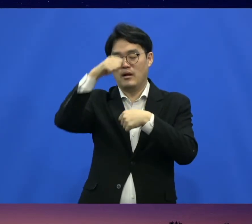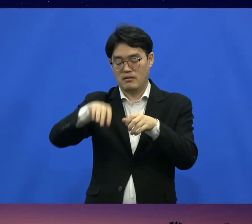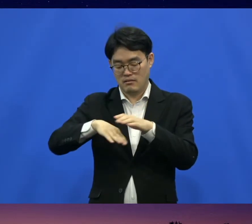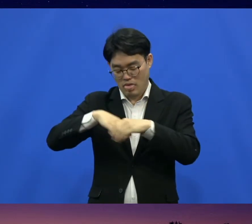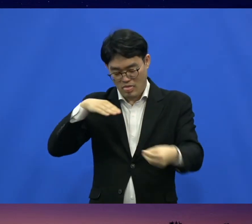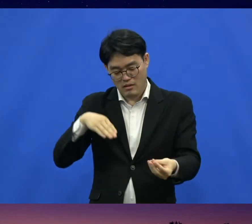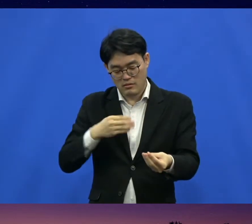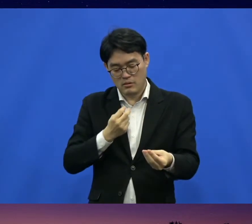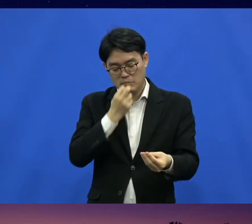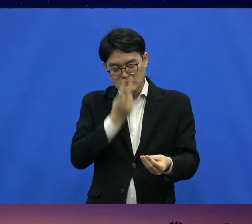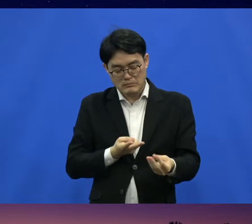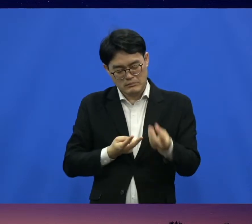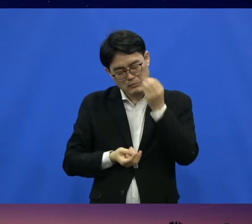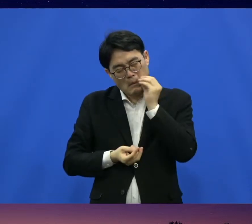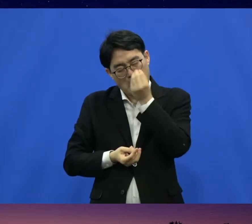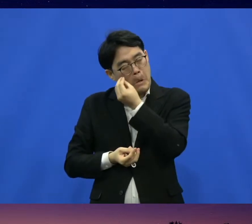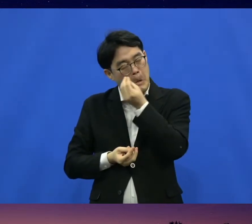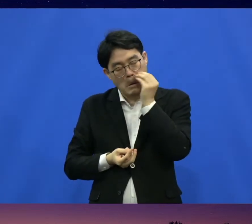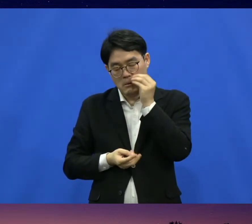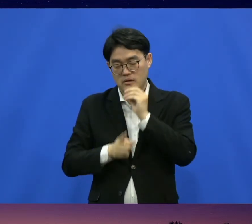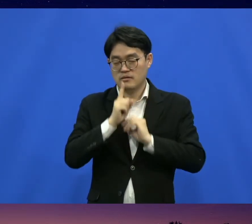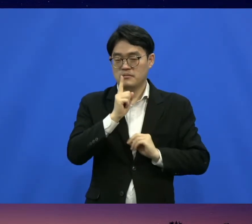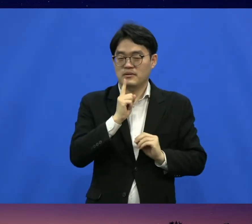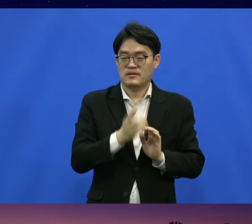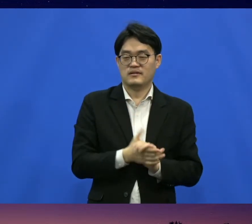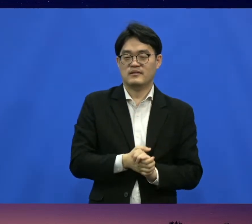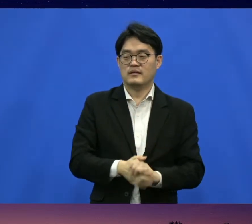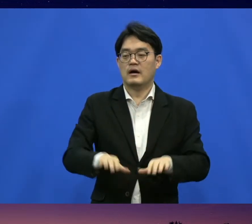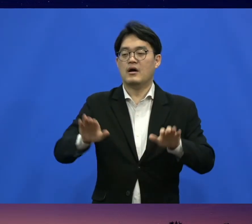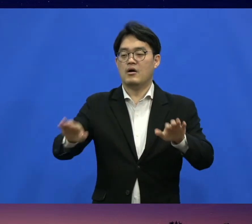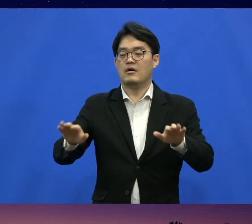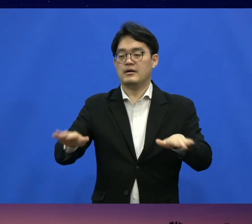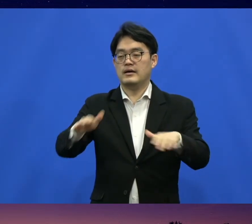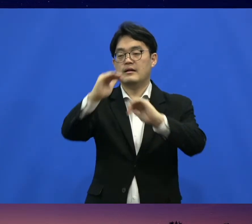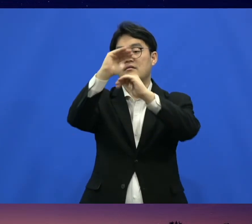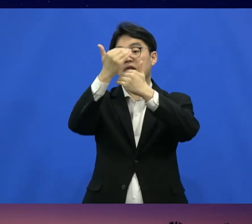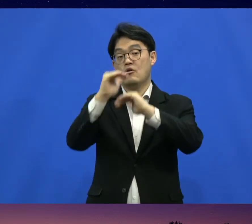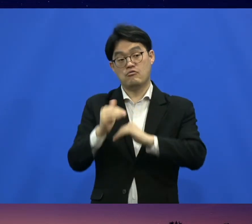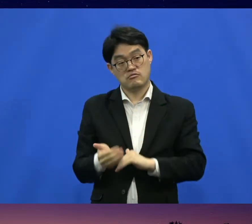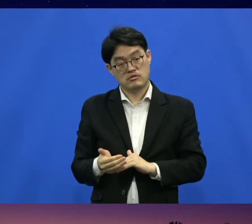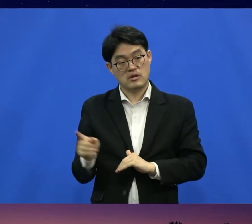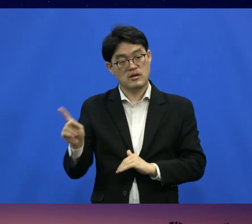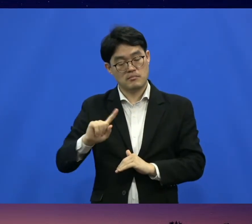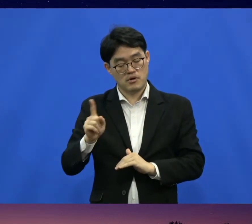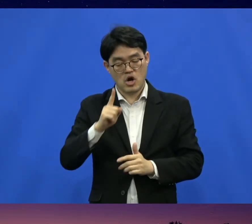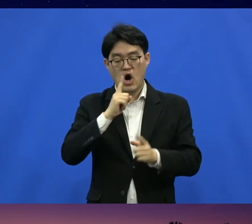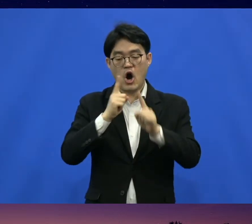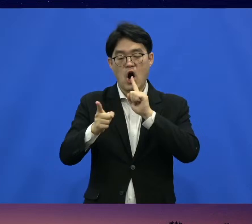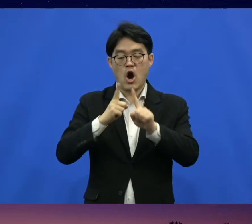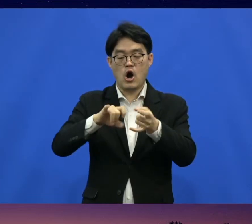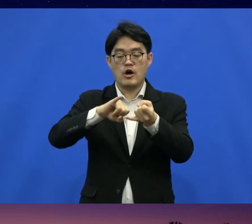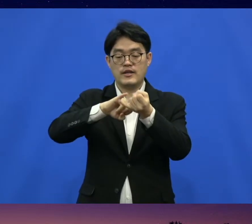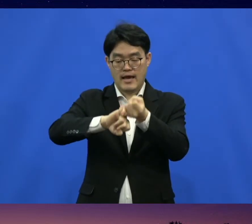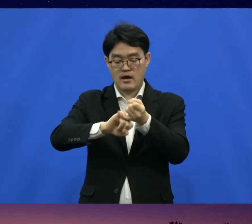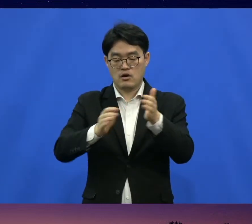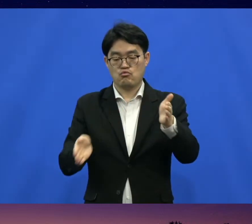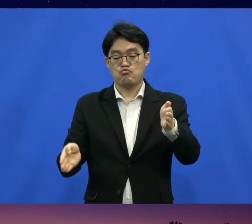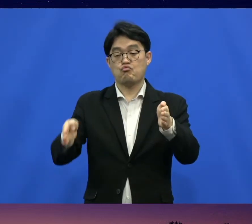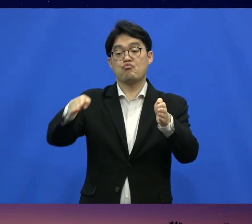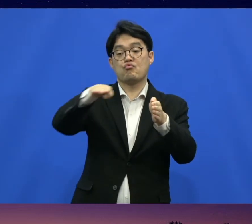자, 오늘 이 본문은 법궤를 둘러싼 사건입니다. 유명한 사건이죠.